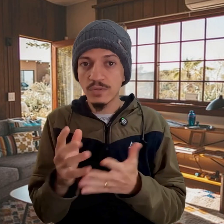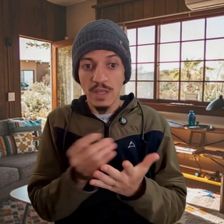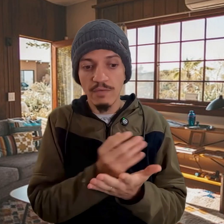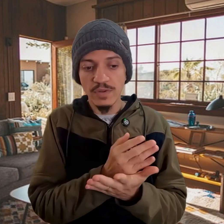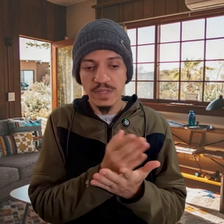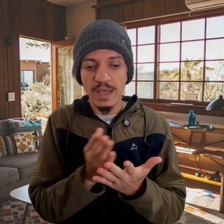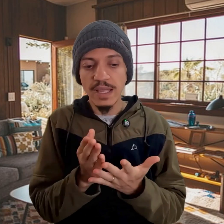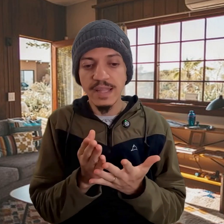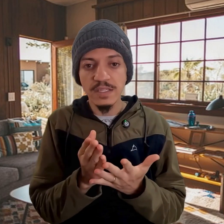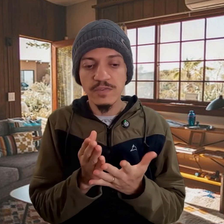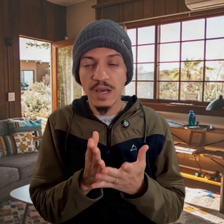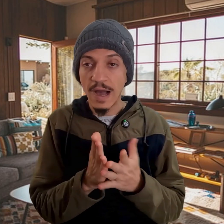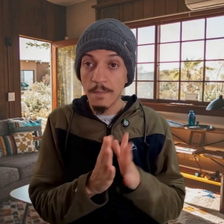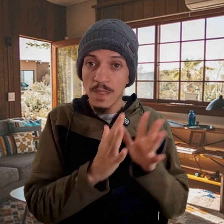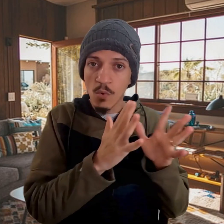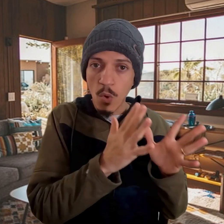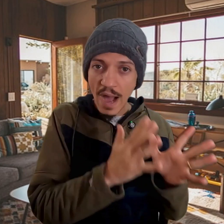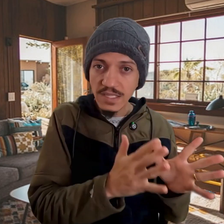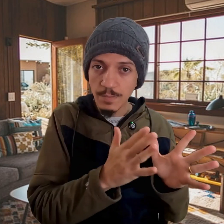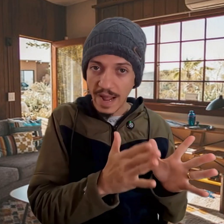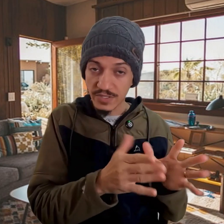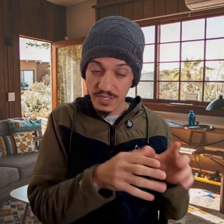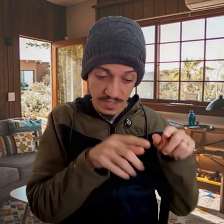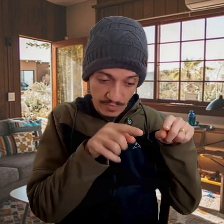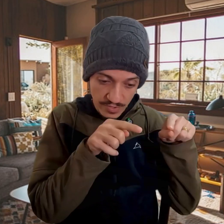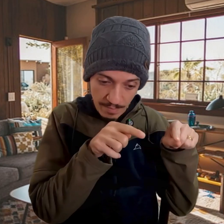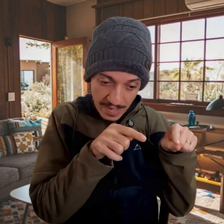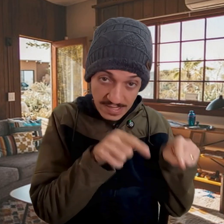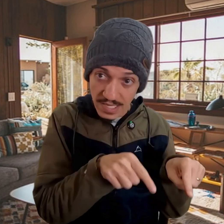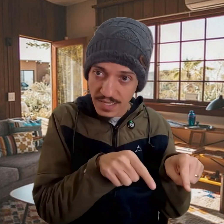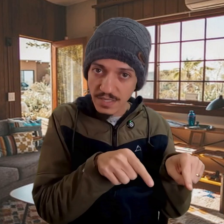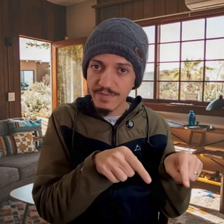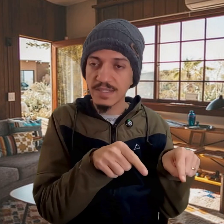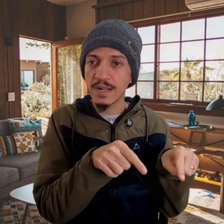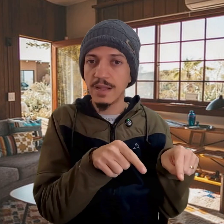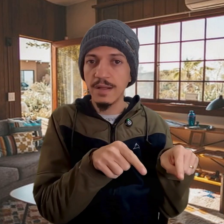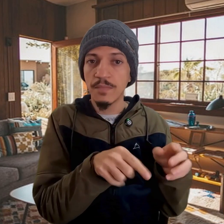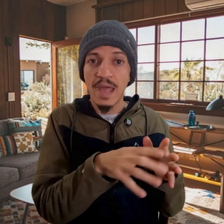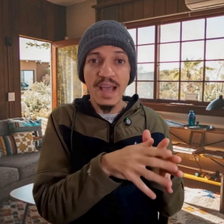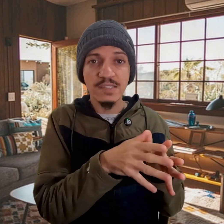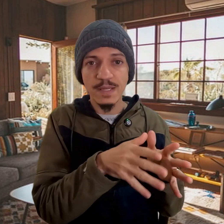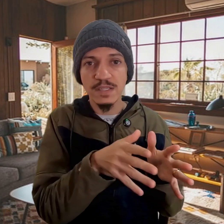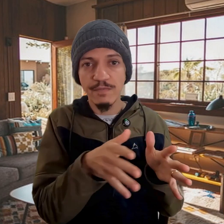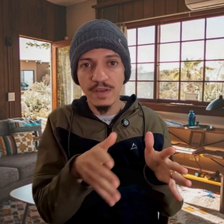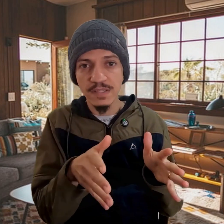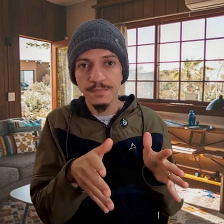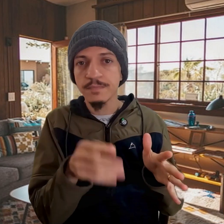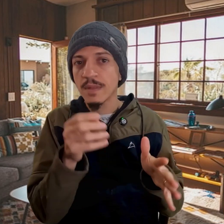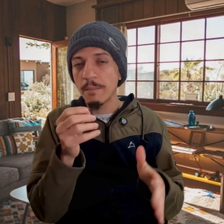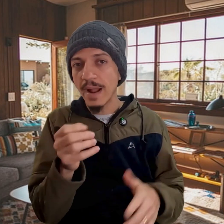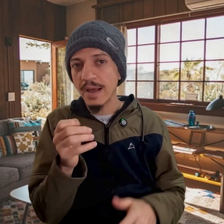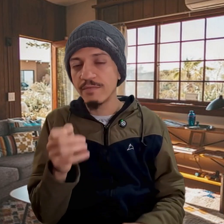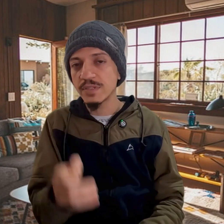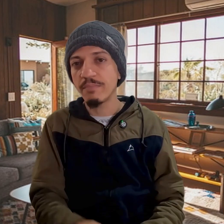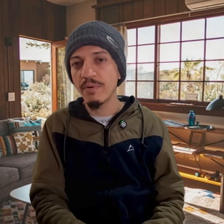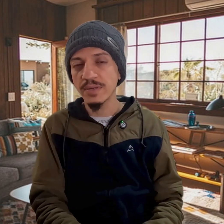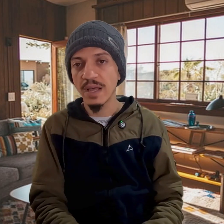e você identificar quais práticas que você precisa de fazer ali, específicas, para que você possa